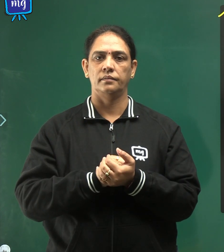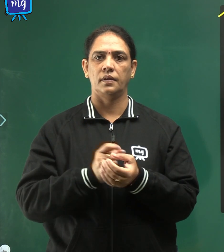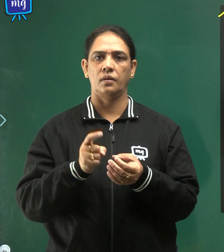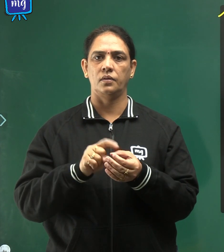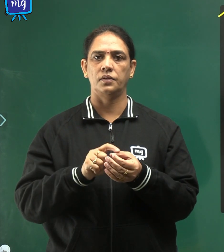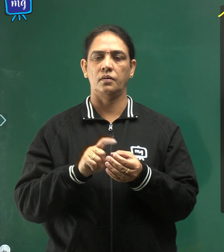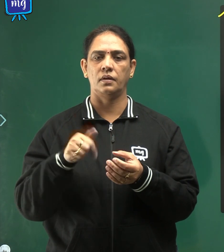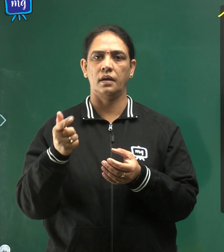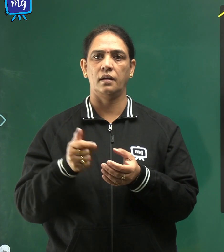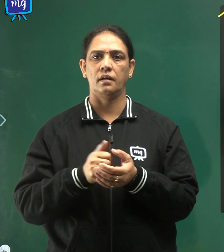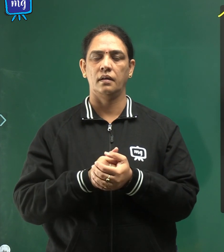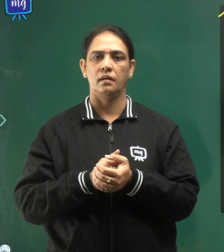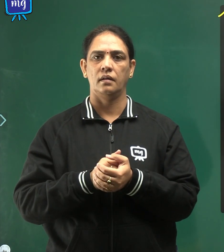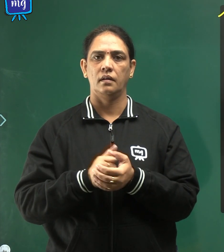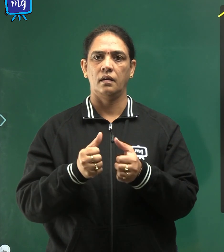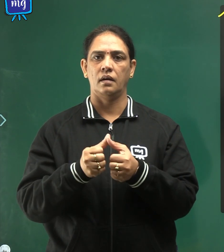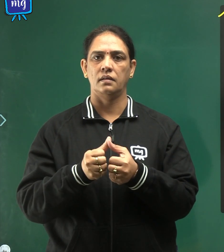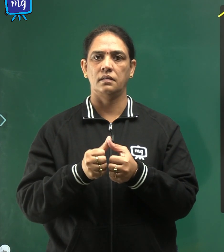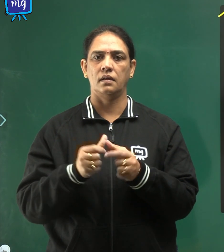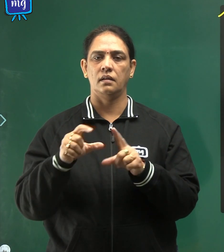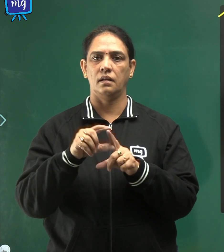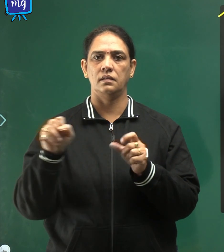प्रश्नों के उत्तर दीजिए।